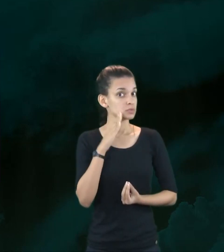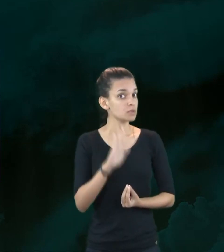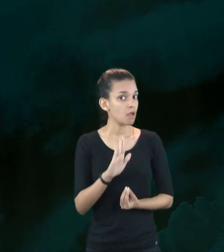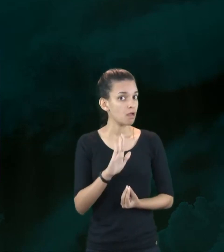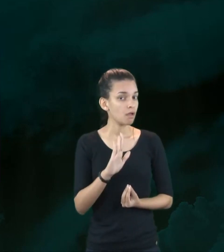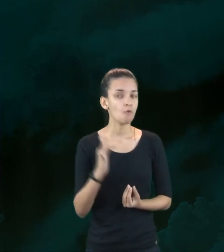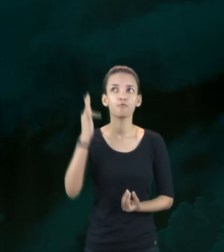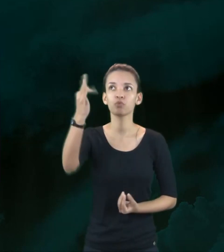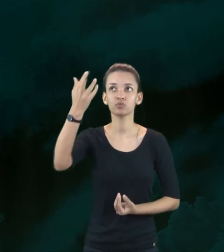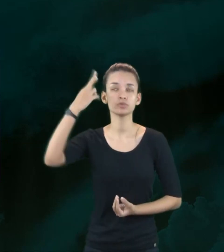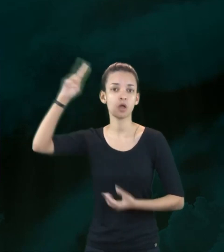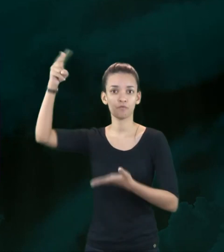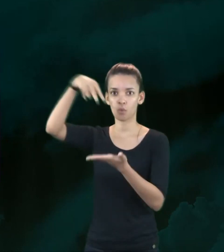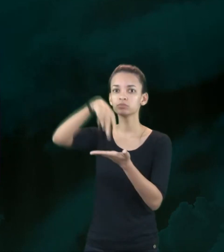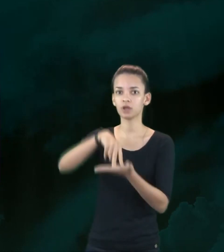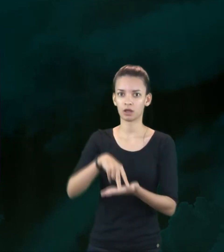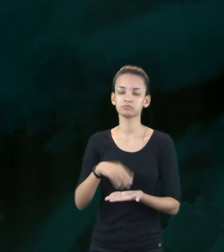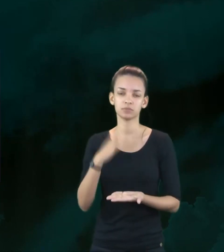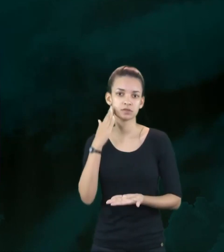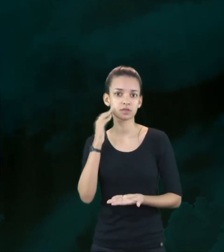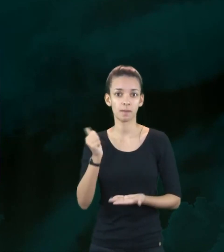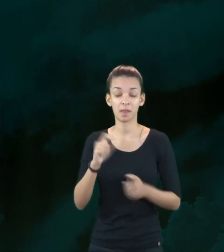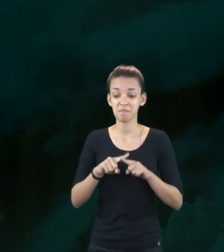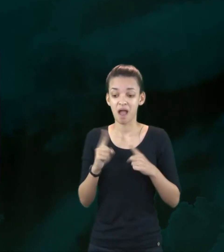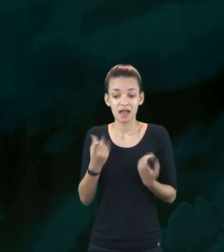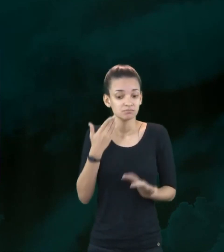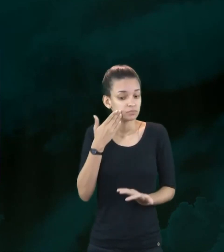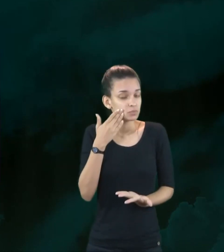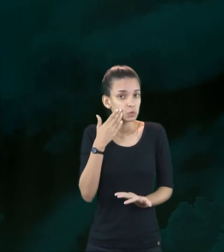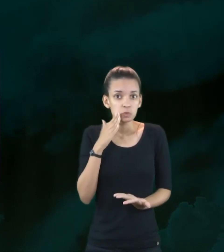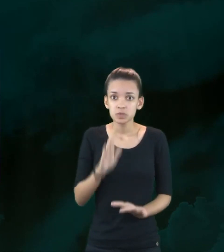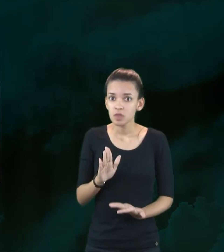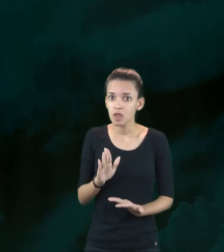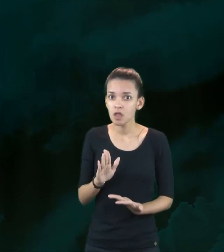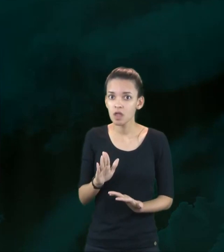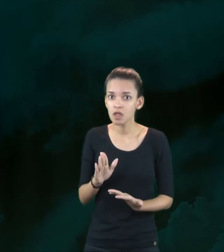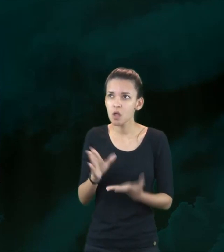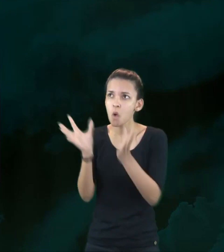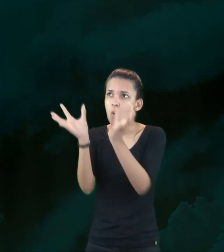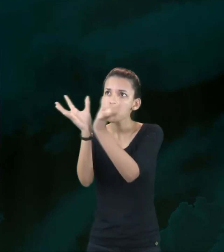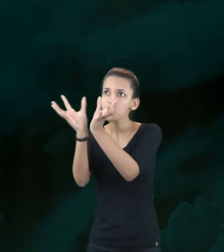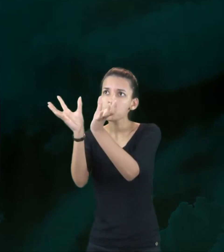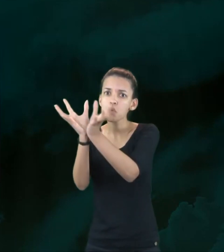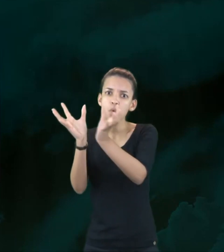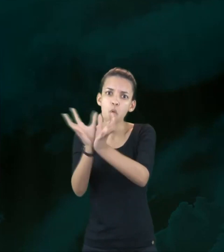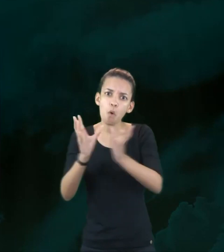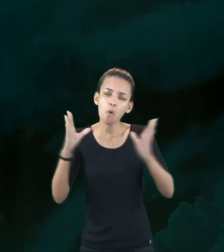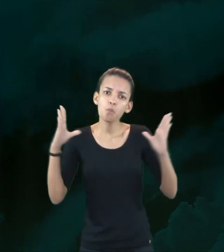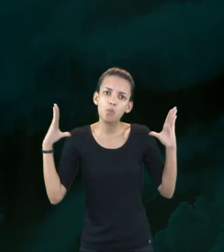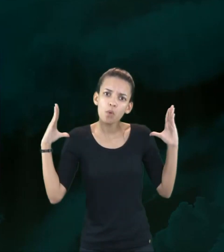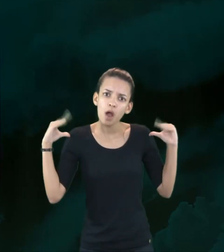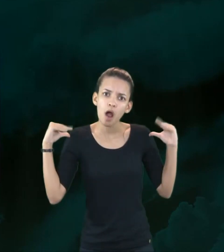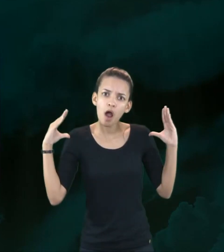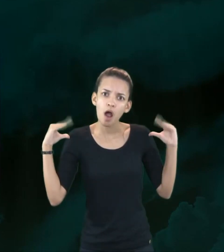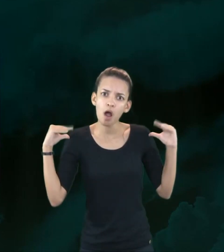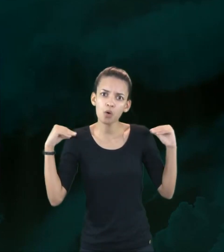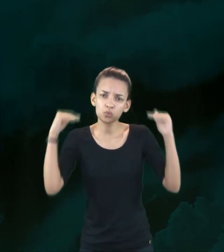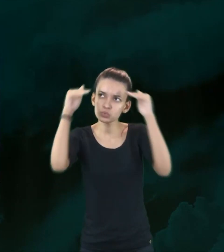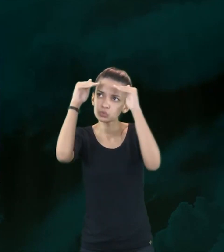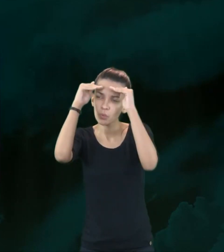saber, esses mistérios todos. E esse grupo de anjos, era um grupo